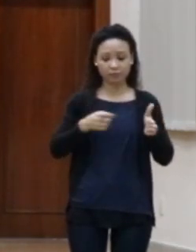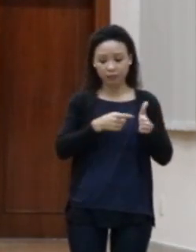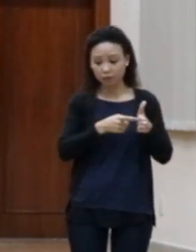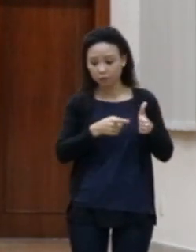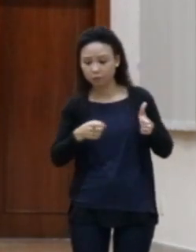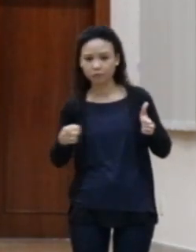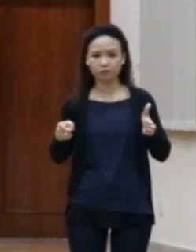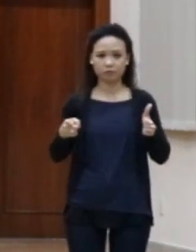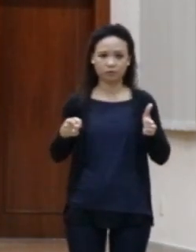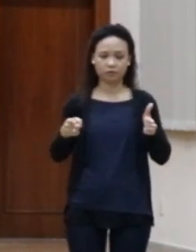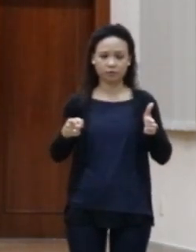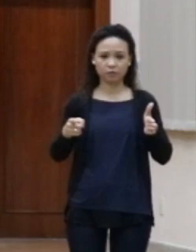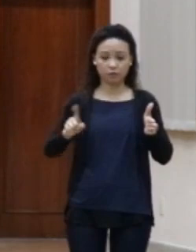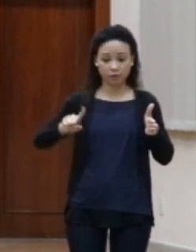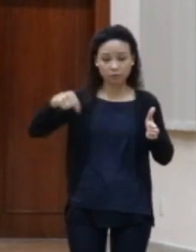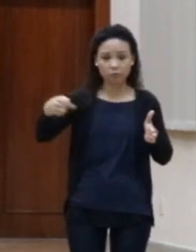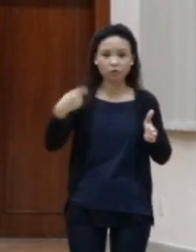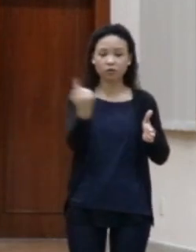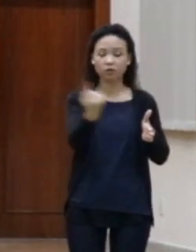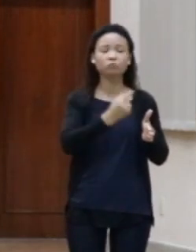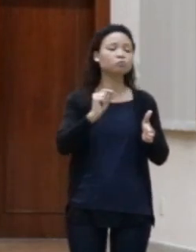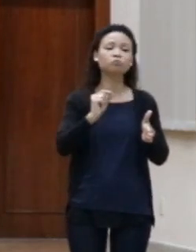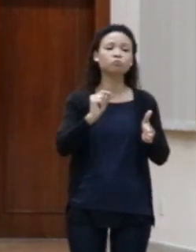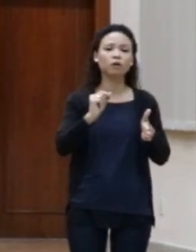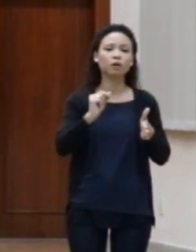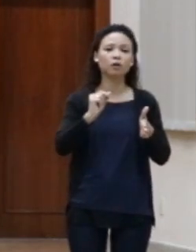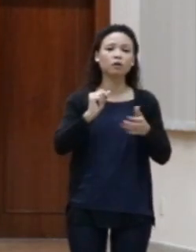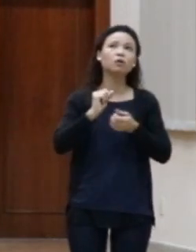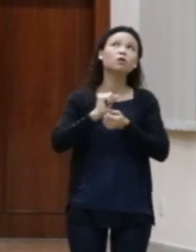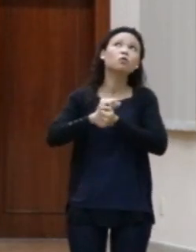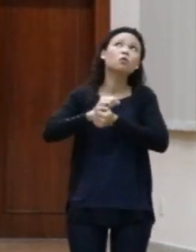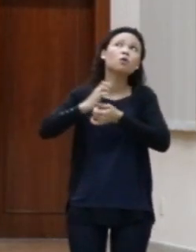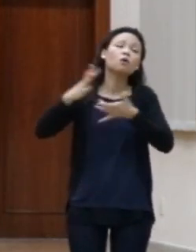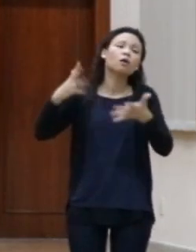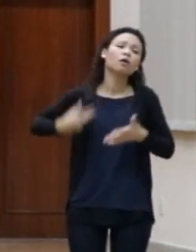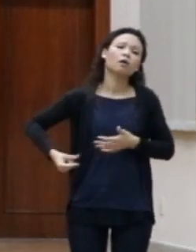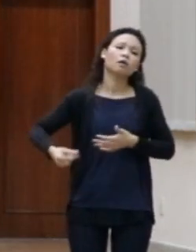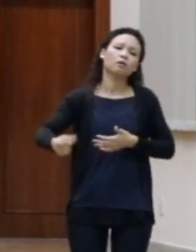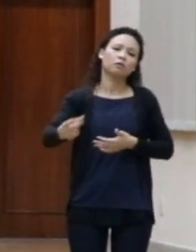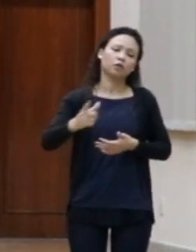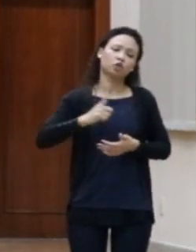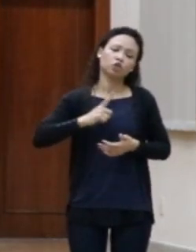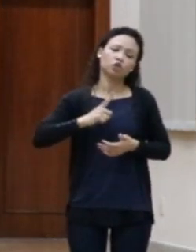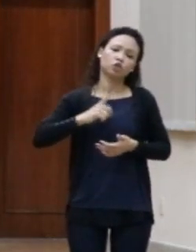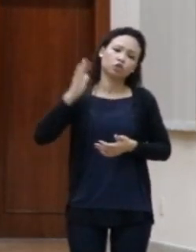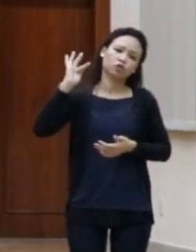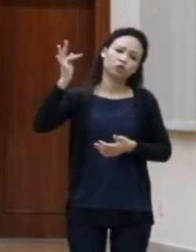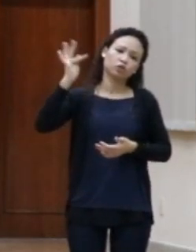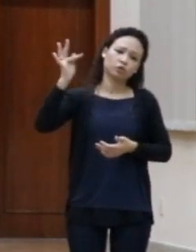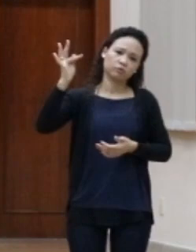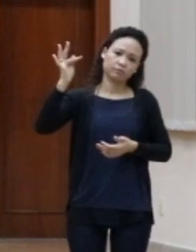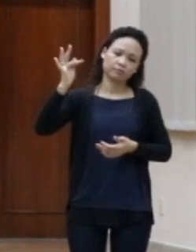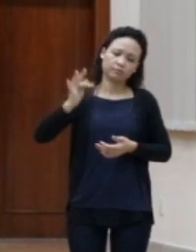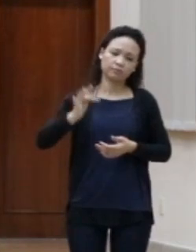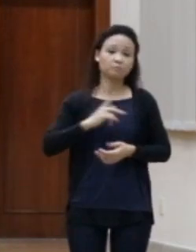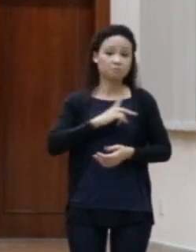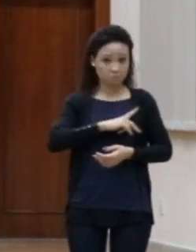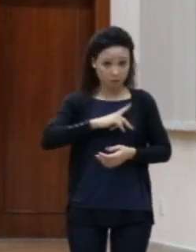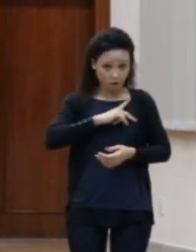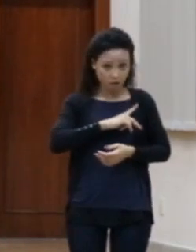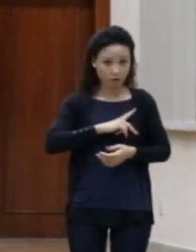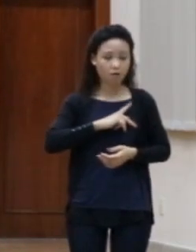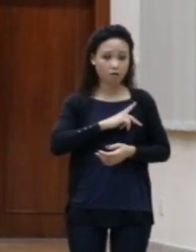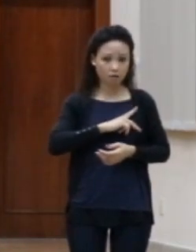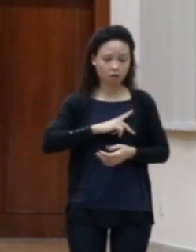pesa mais do que todos eles. Paulo, em 2 Coríntios 4:17, Paulo continua assim: